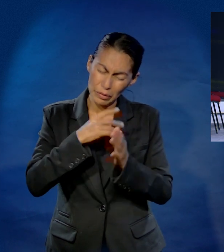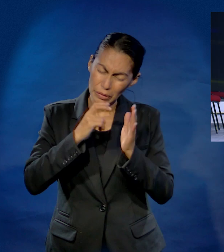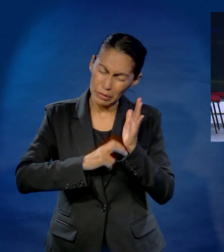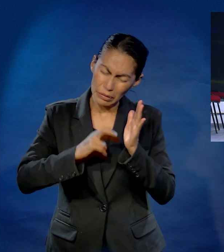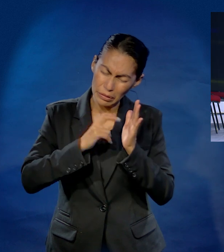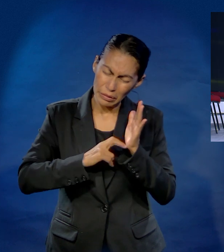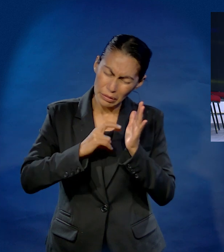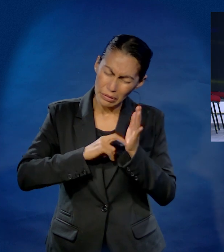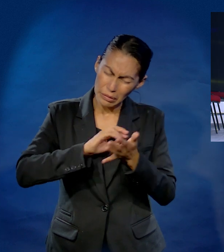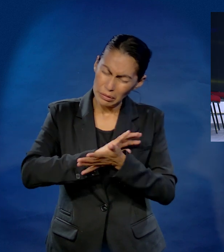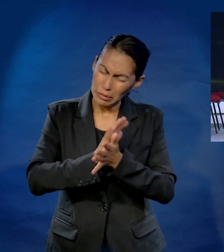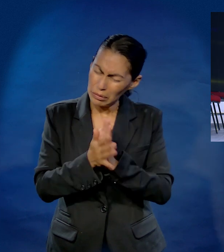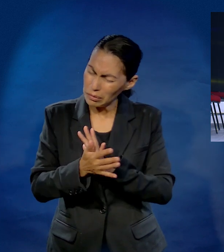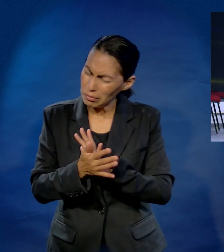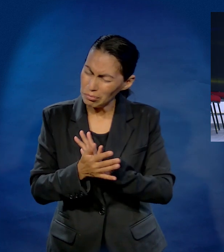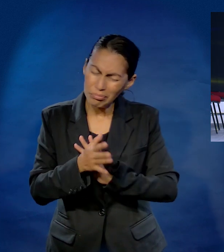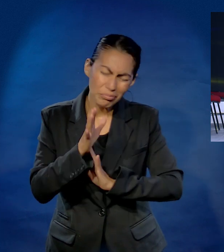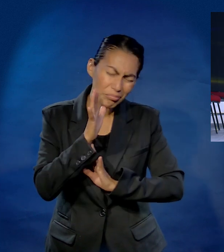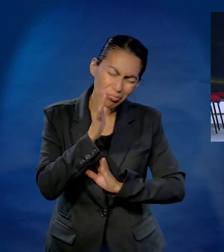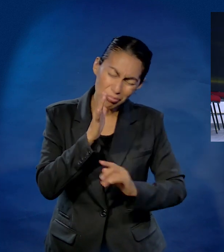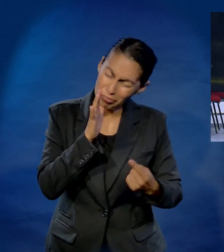es posible para nosotros hacerlo.